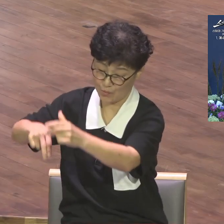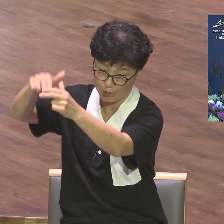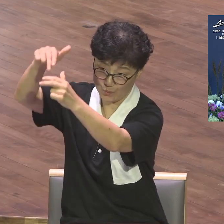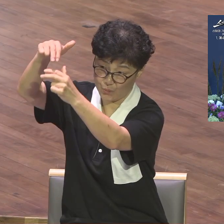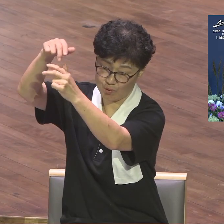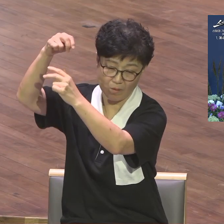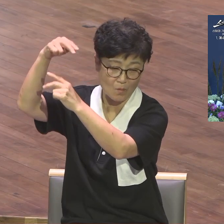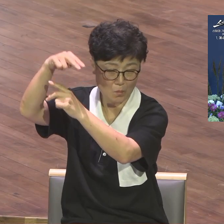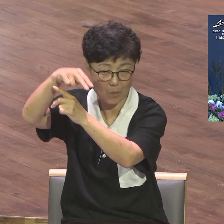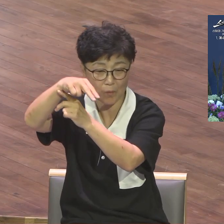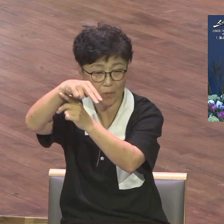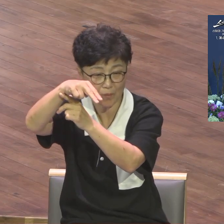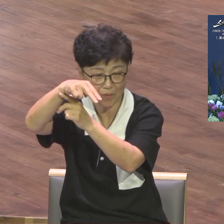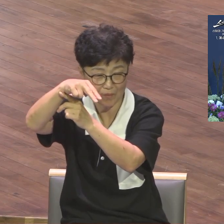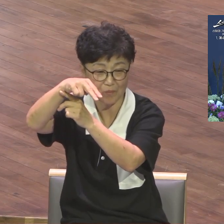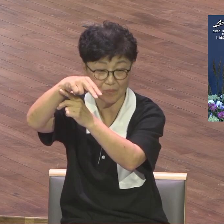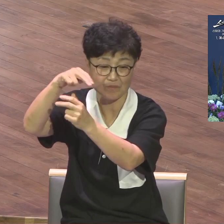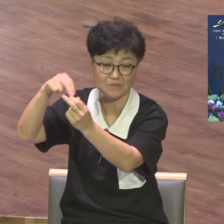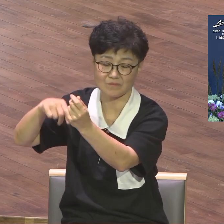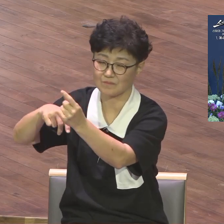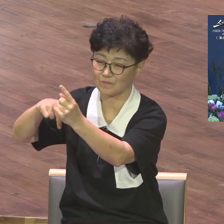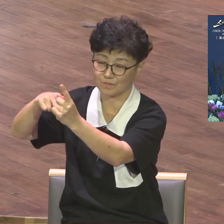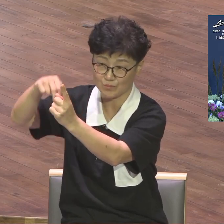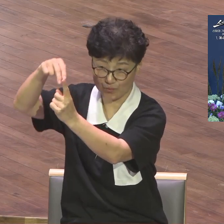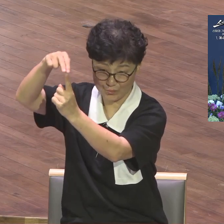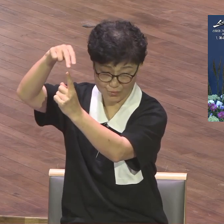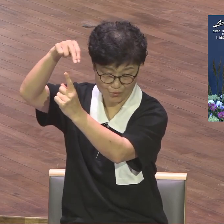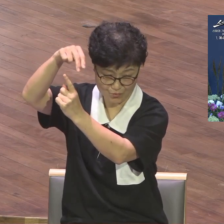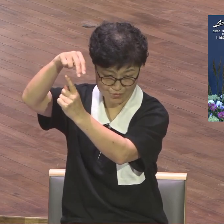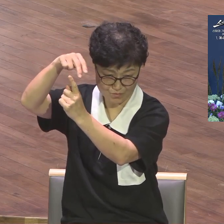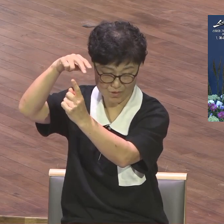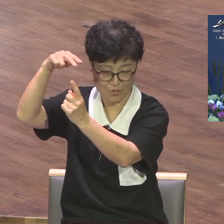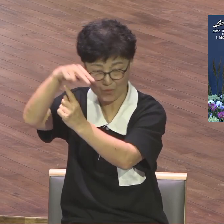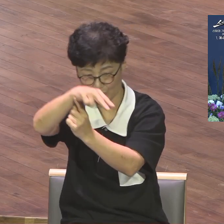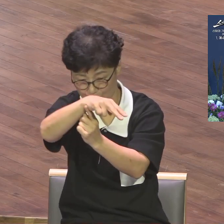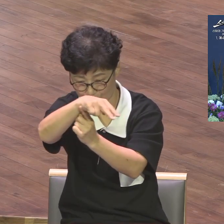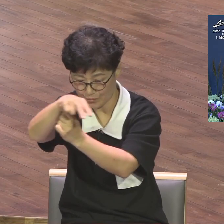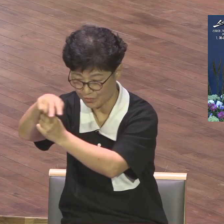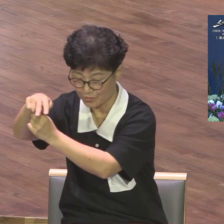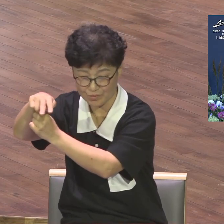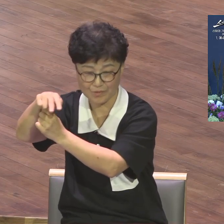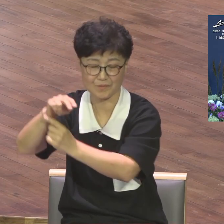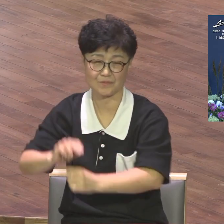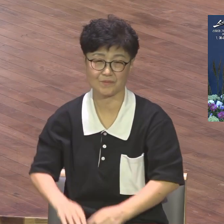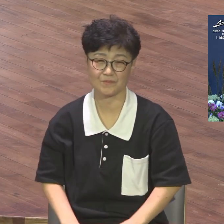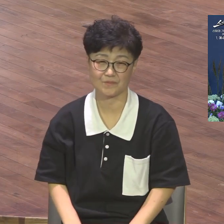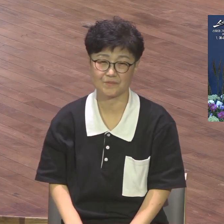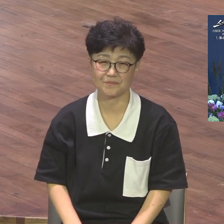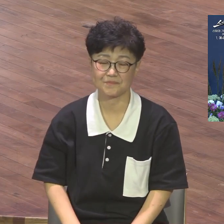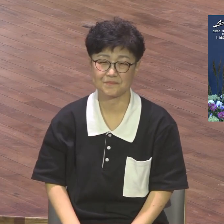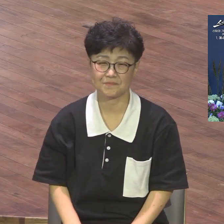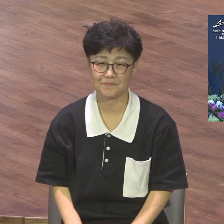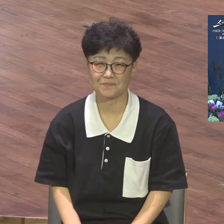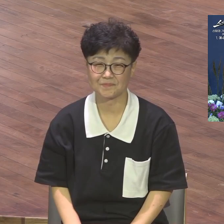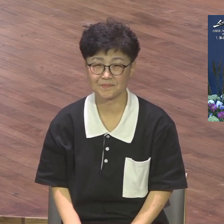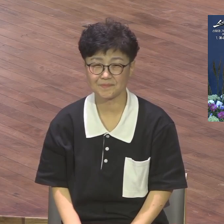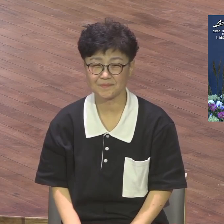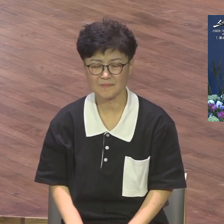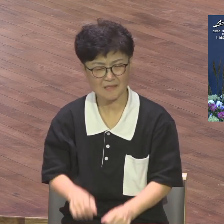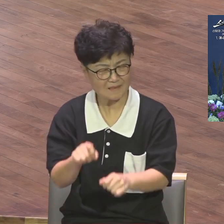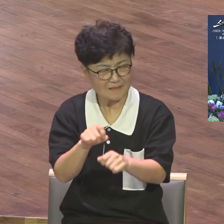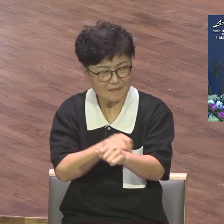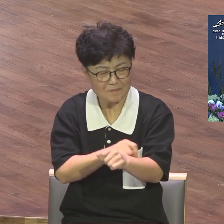보시기 바랍니다. 참 이 상황 자체가 예수님을 만났던 많은 사람들의 상황과 장소에 비해서 굉장히